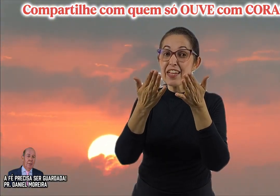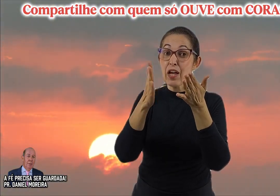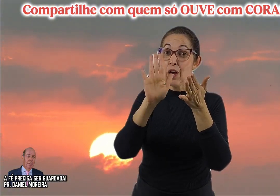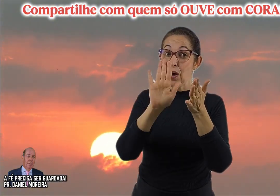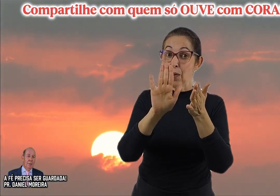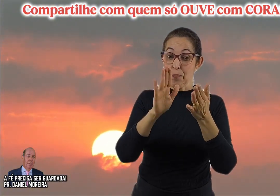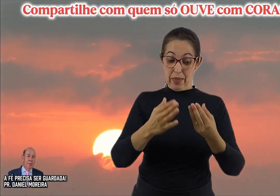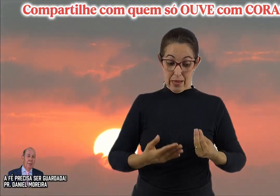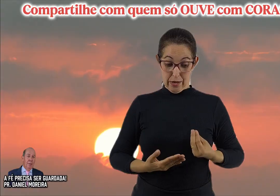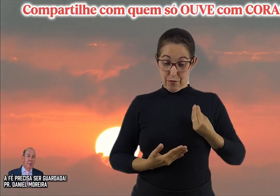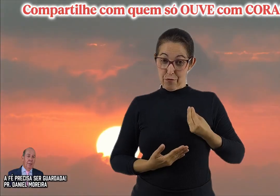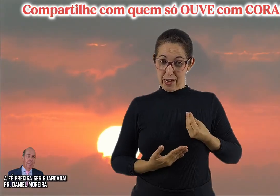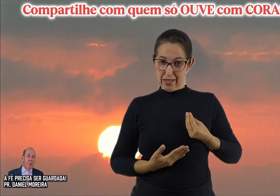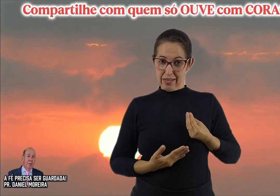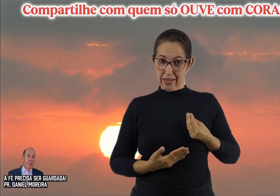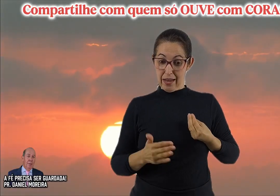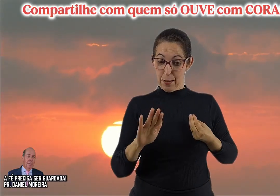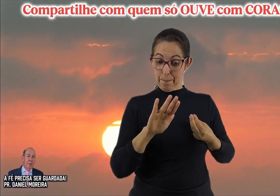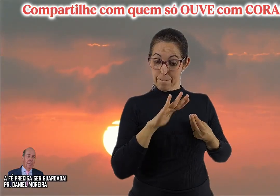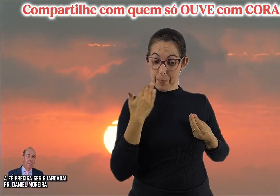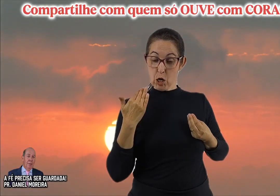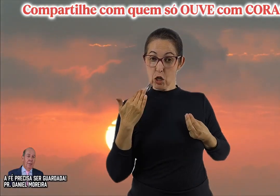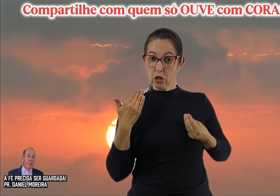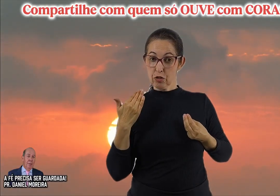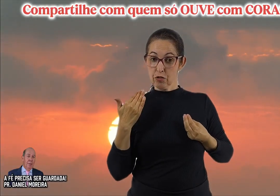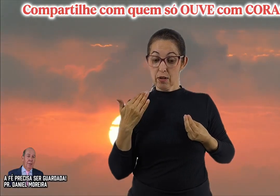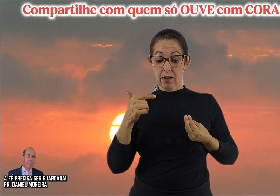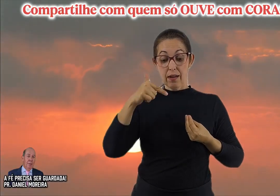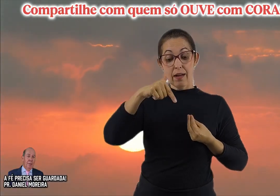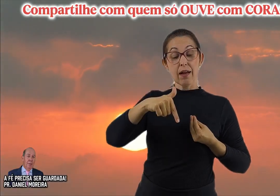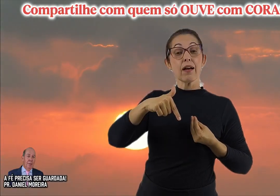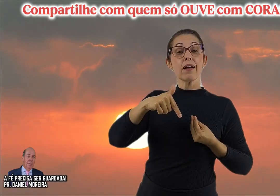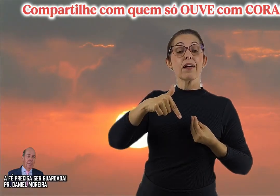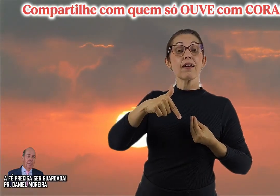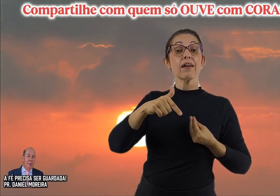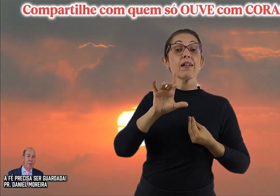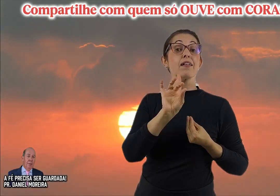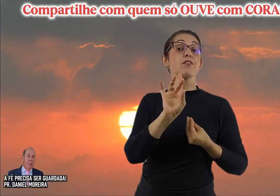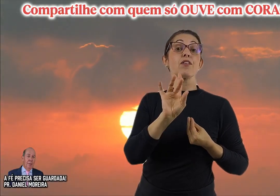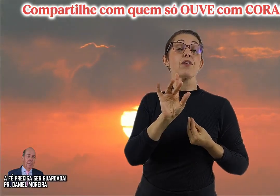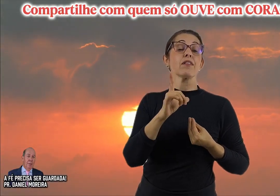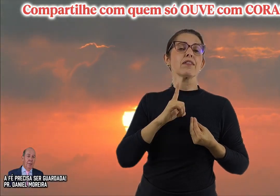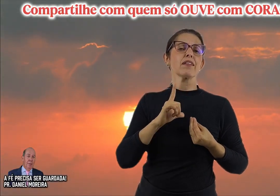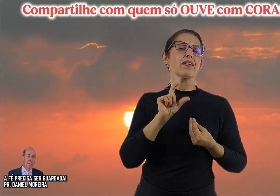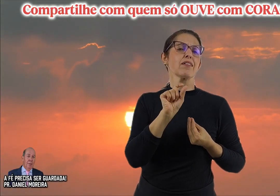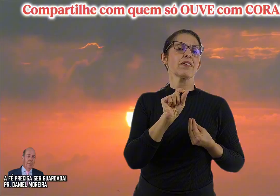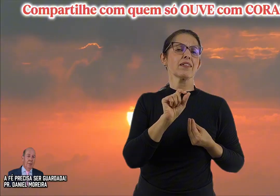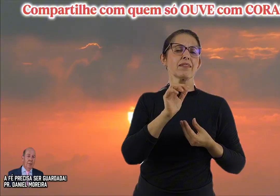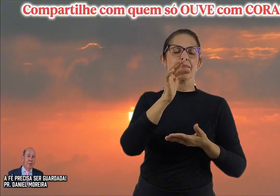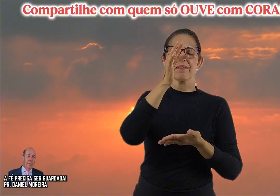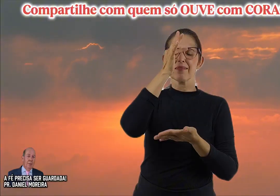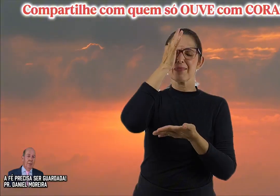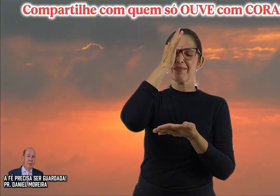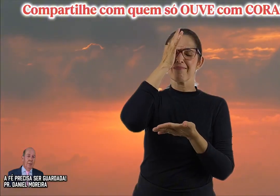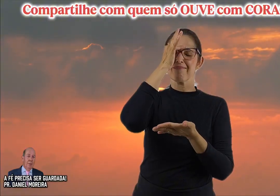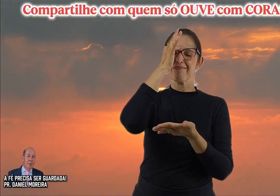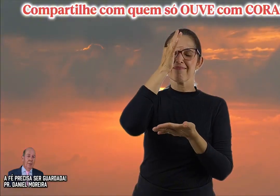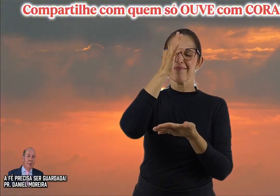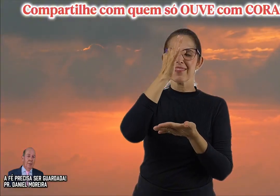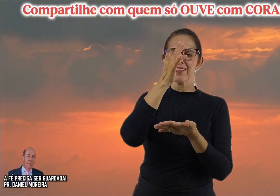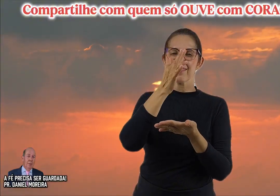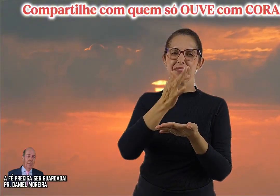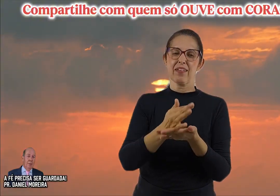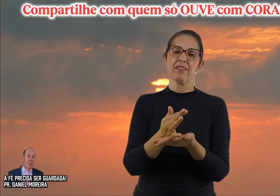entre vida e morte só existe uma coisa: a fé.